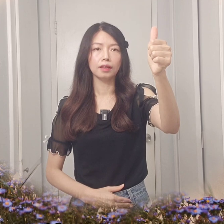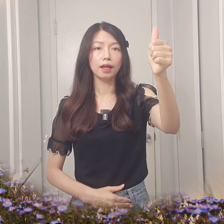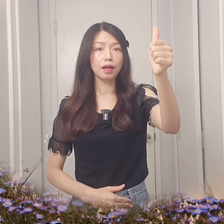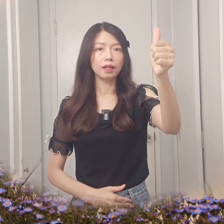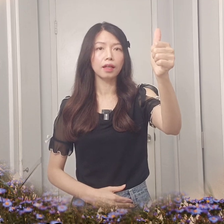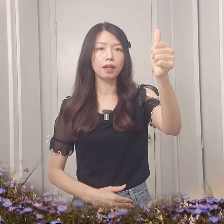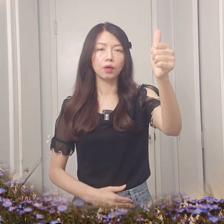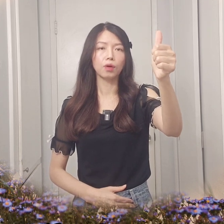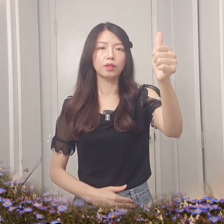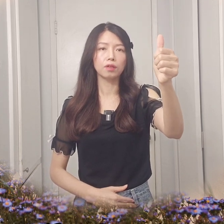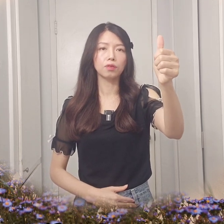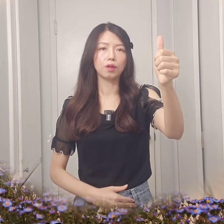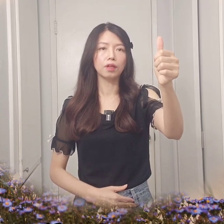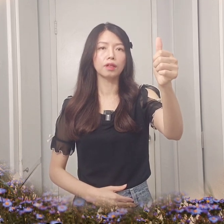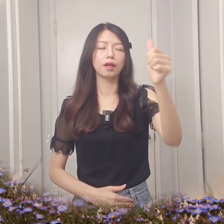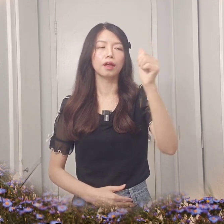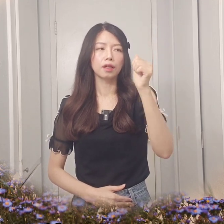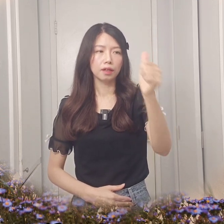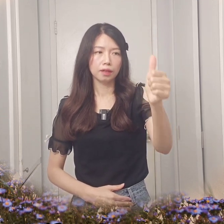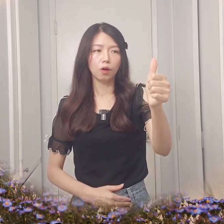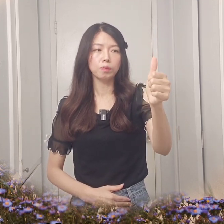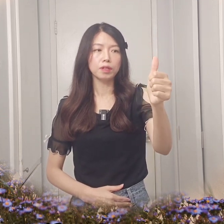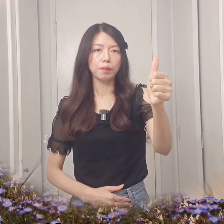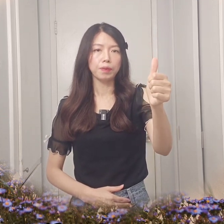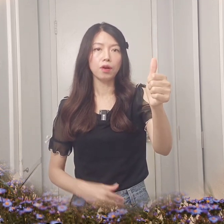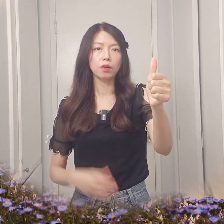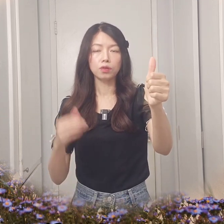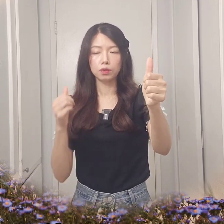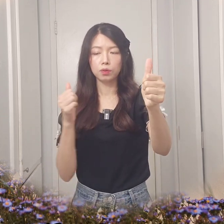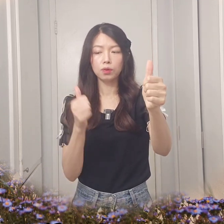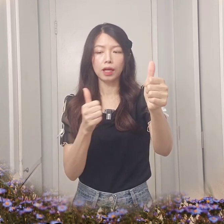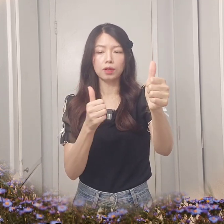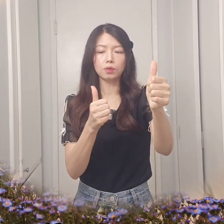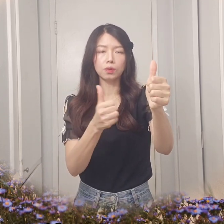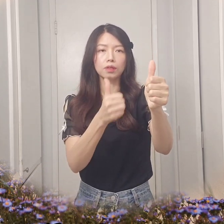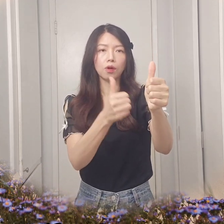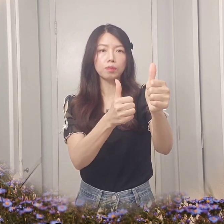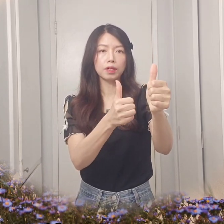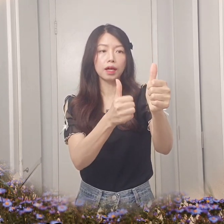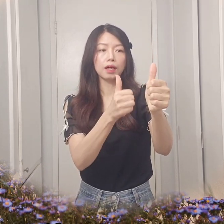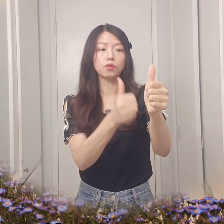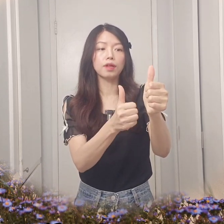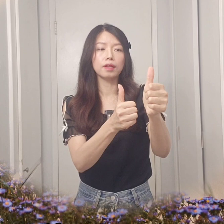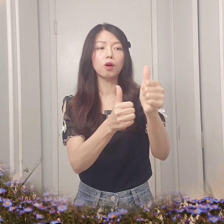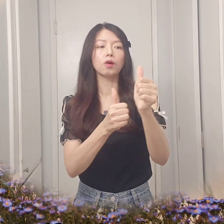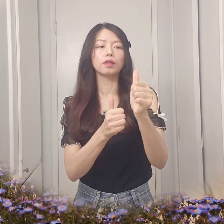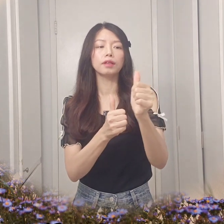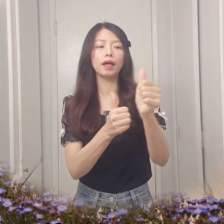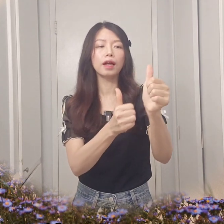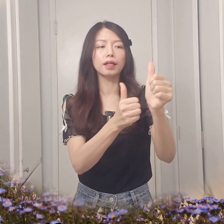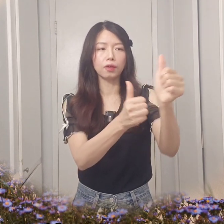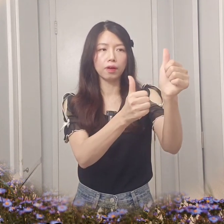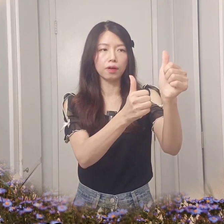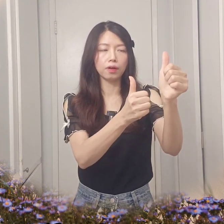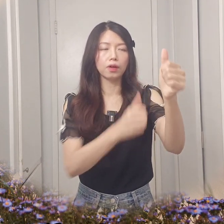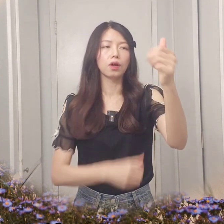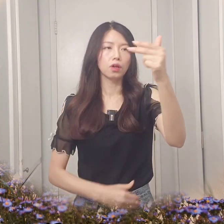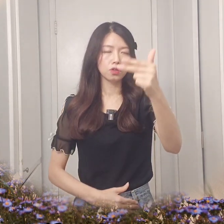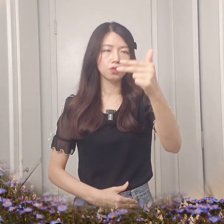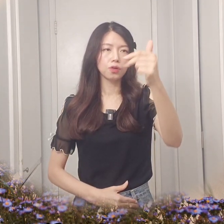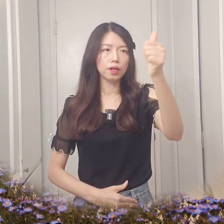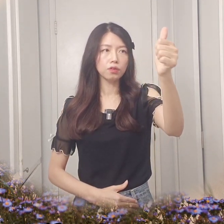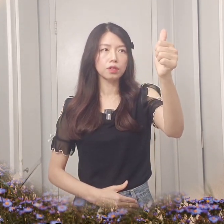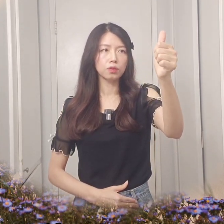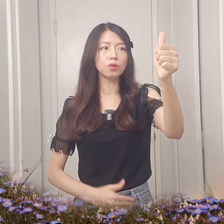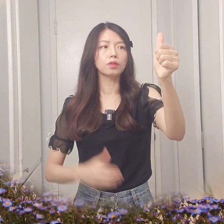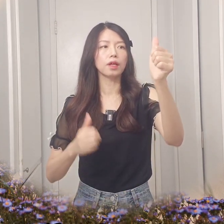자. 따라가다 라고 한 뒤의 수어는 엄지는 앞에 세워주시고 다른 손은 엄지가 뒤에서 따라가는 거예요.